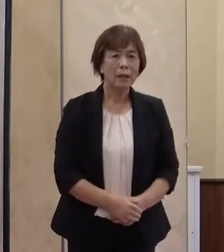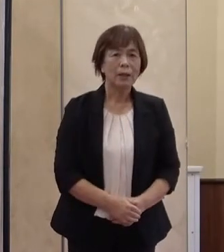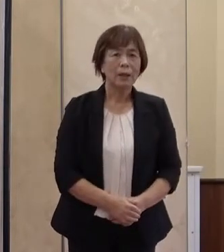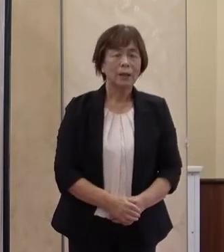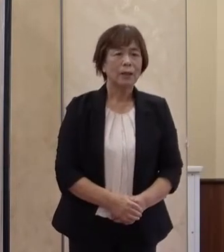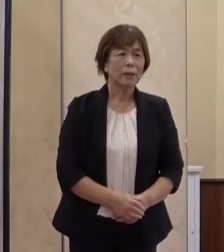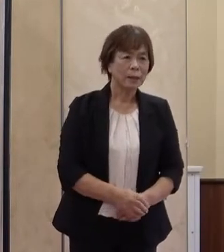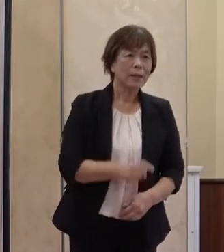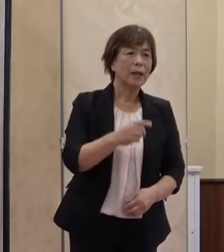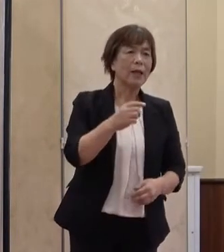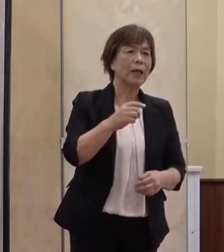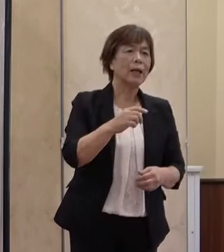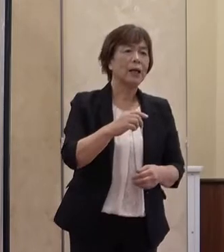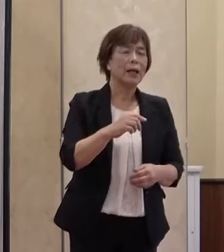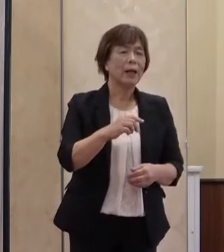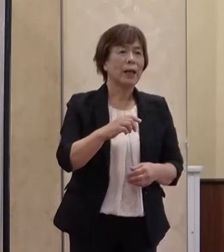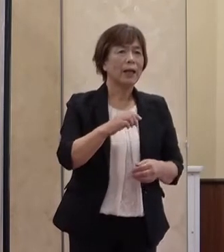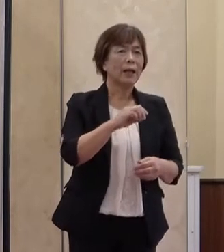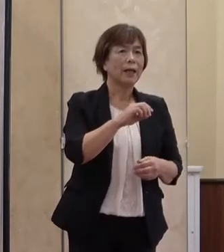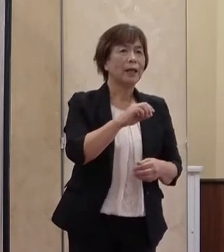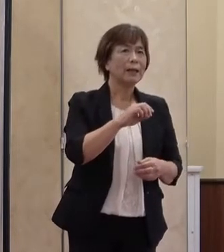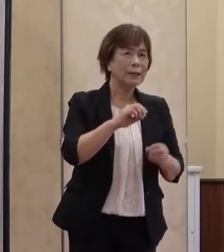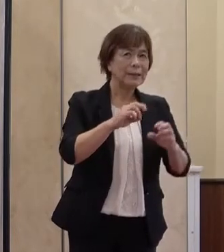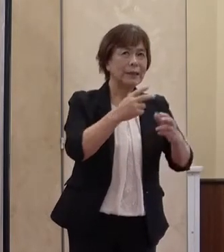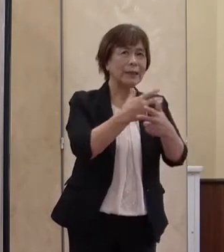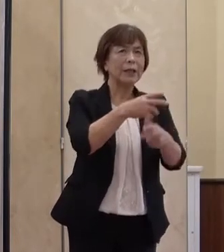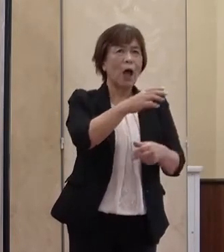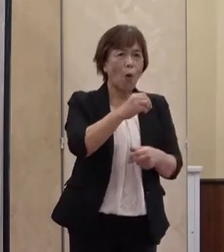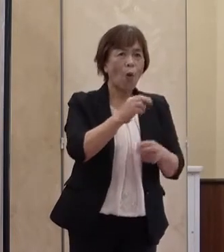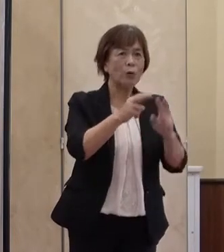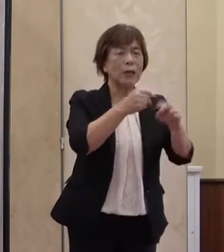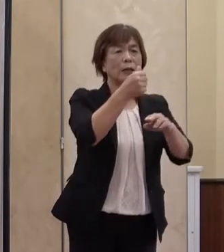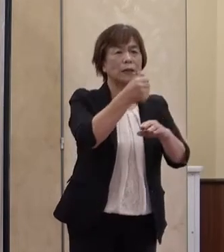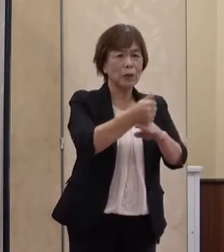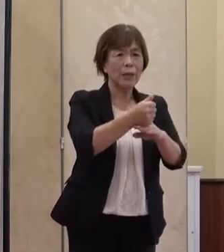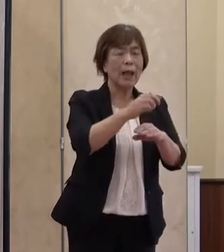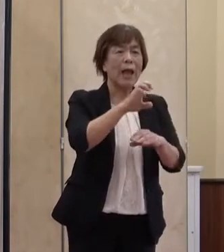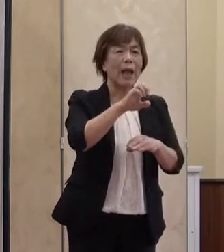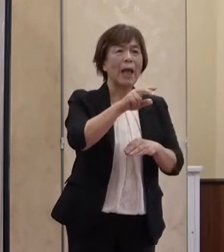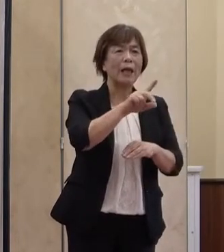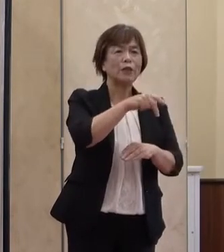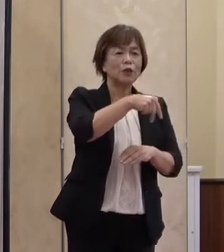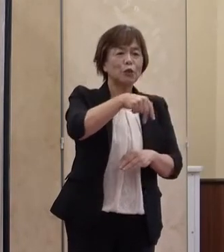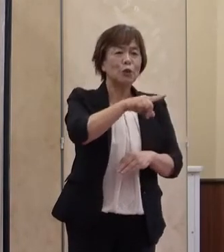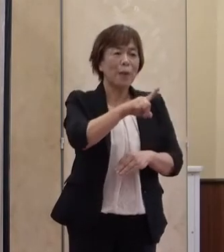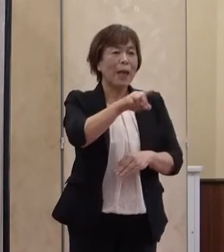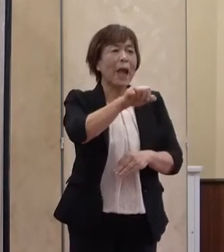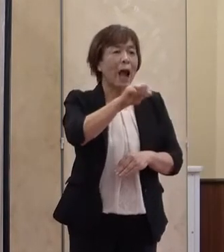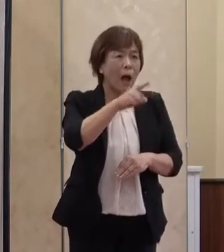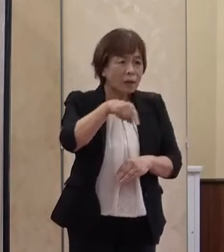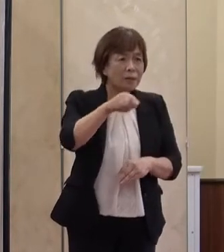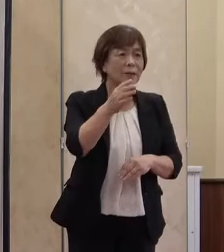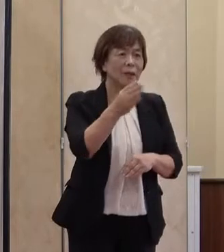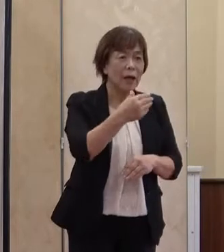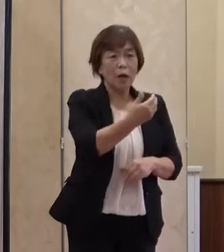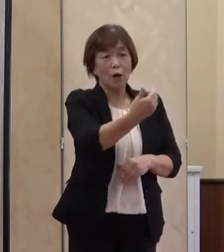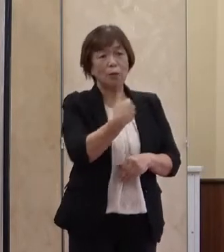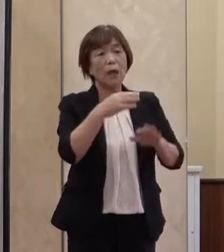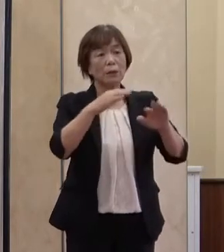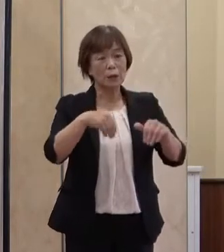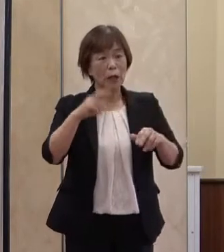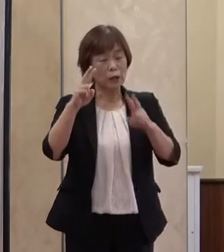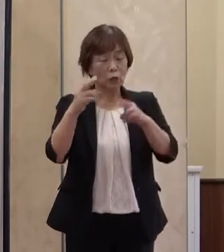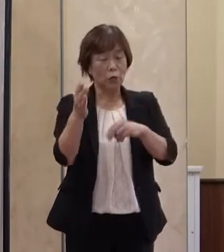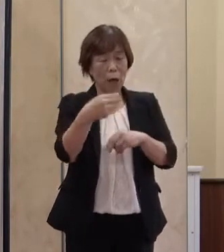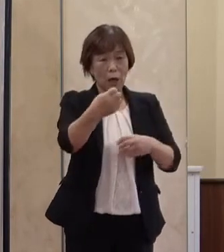SBI の北尾社長からその国際金融都市の話がありました。でこれは SBI の北尾社長だけじゃなくて他の方からもやっぱり大阪を国